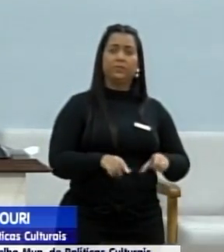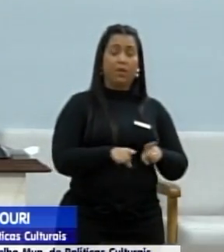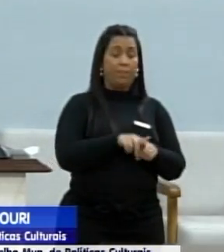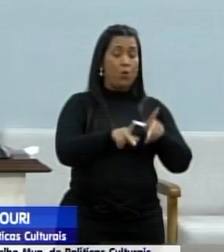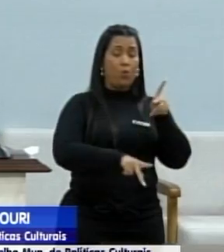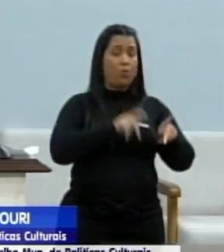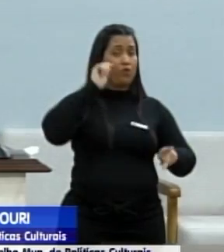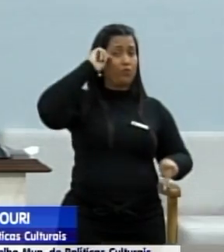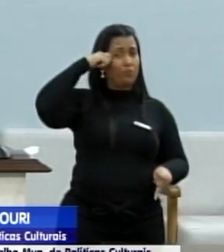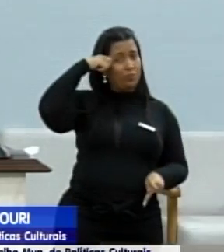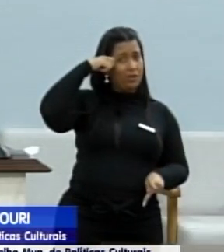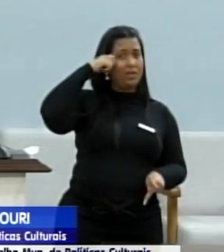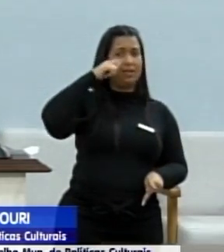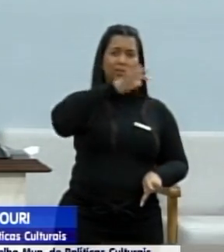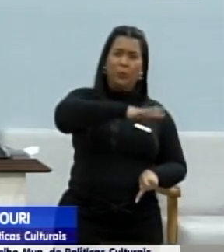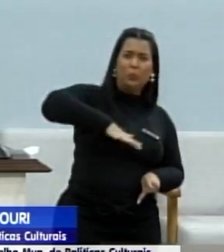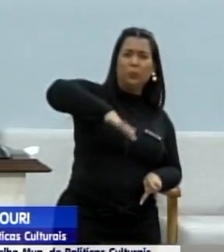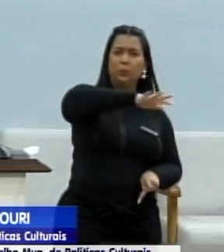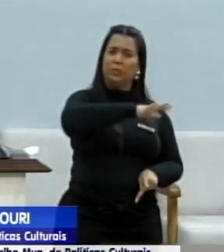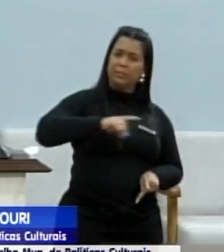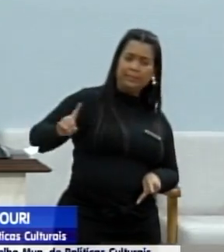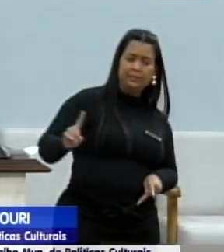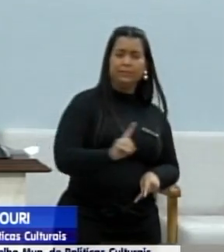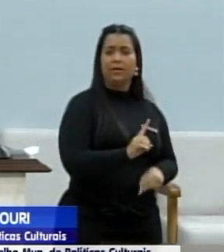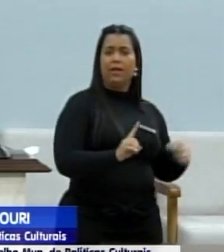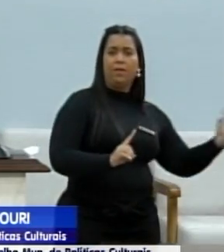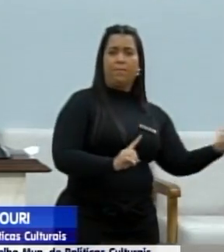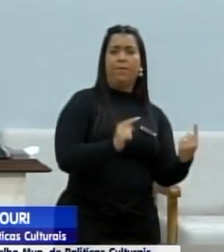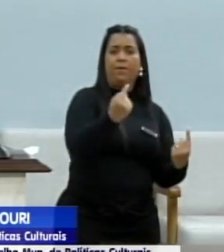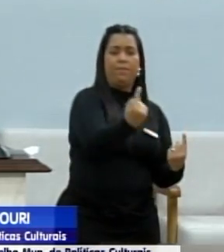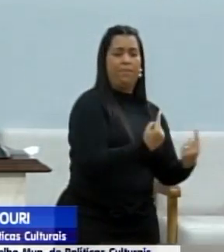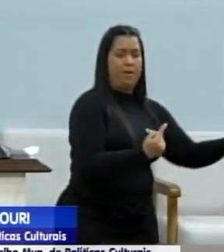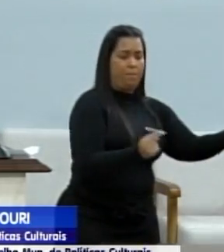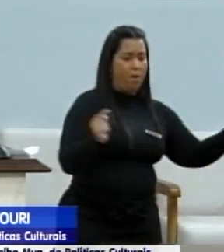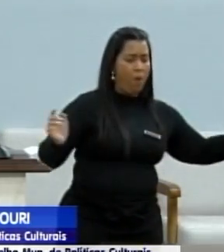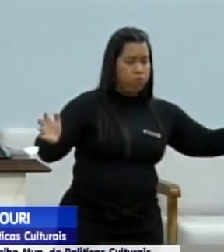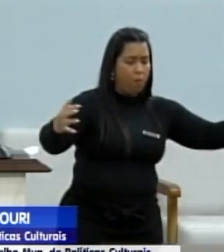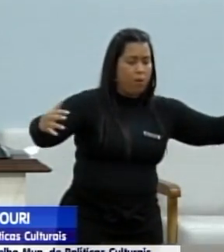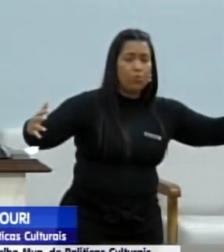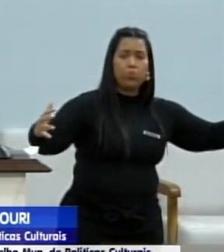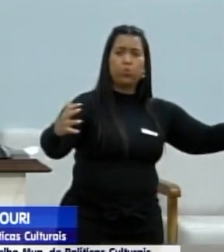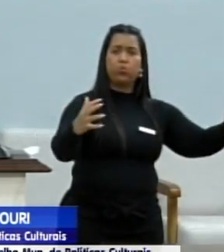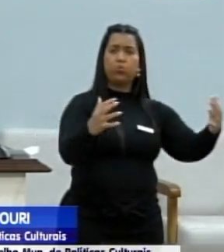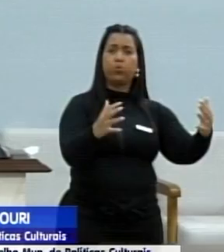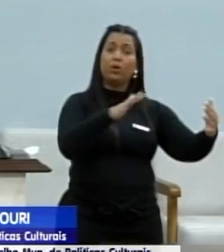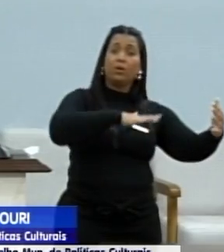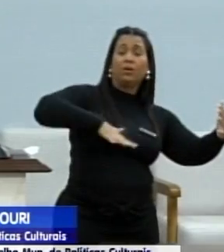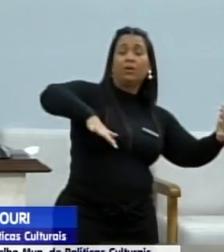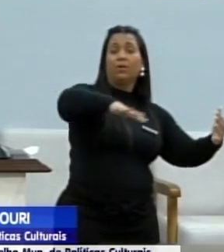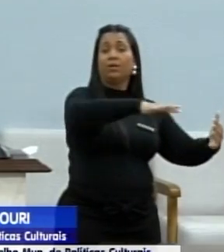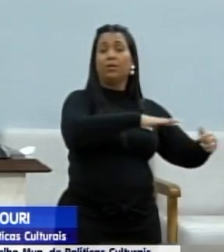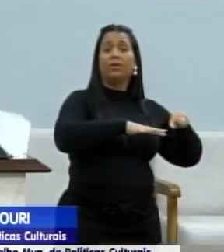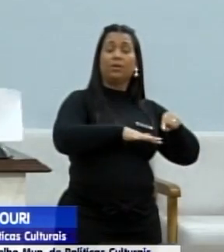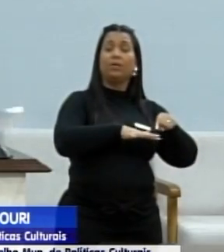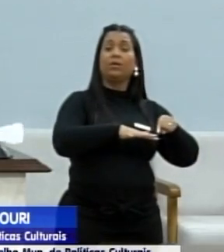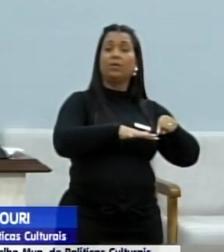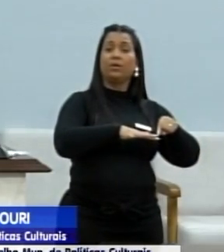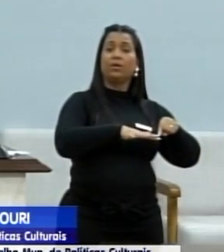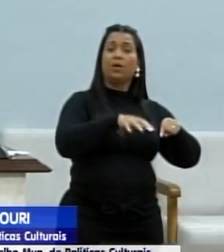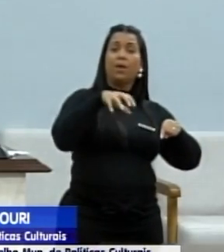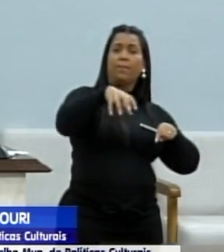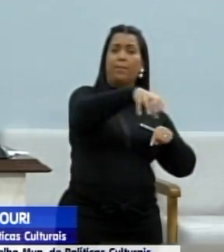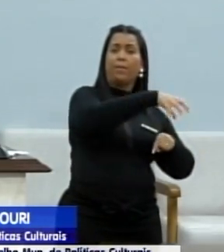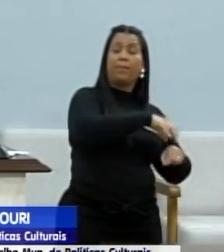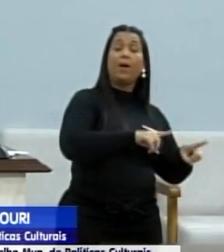os povos originários, os segmentos da promoção cultural, dos festivais, dos eventos, Sistema S, territórios,